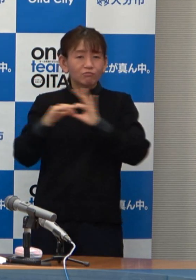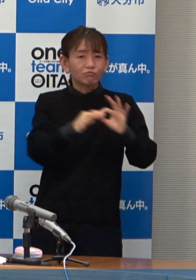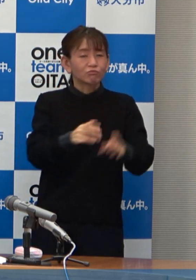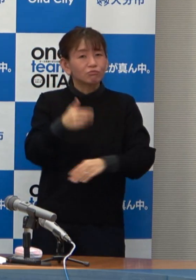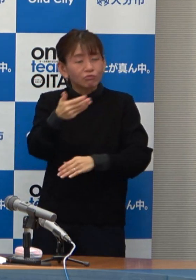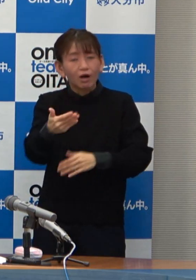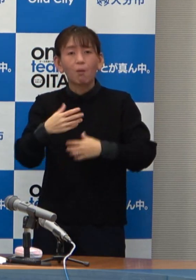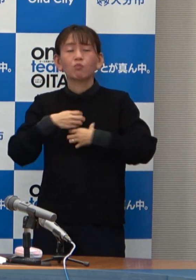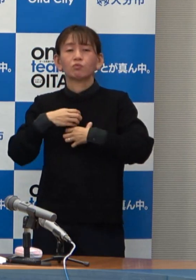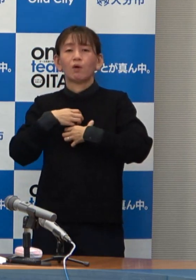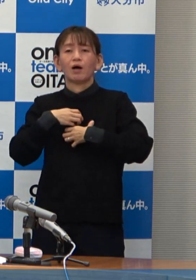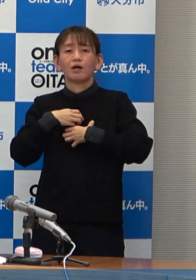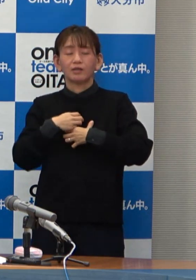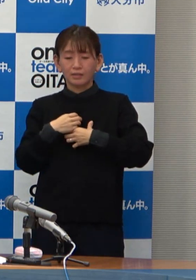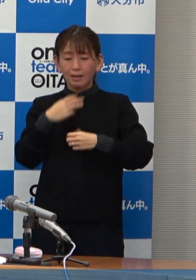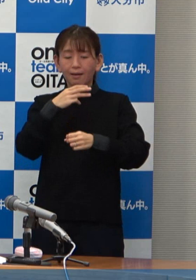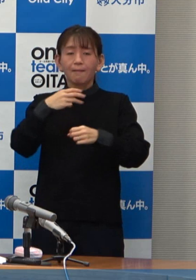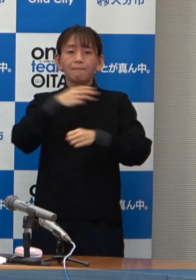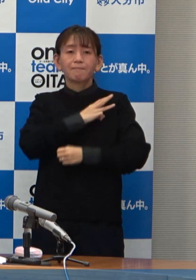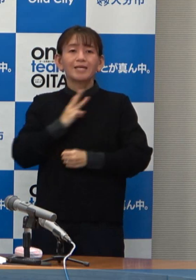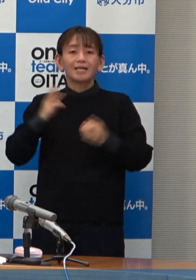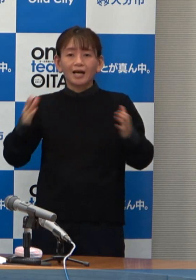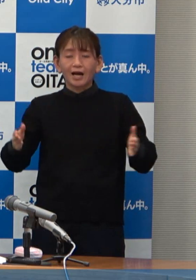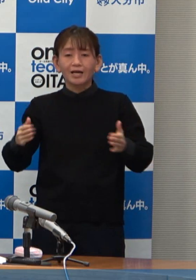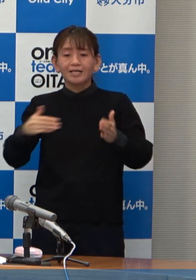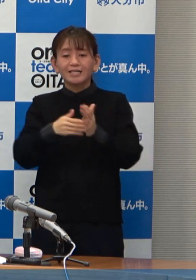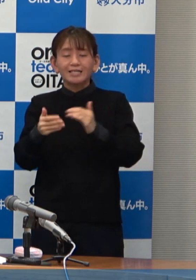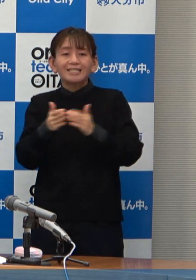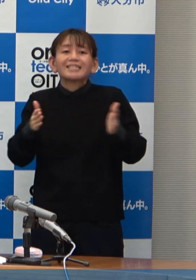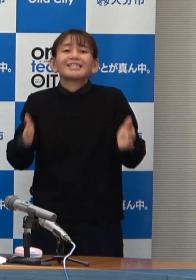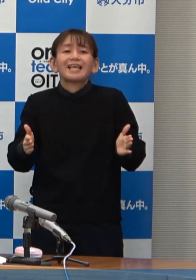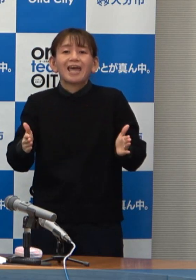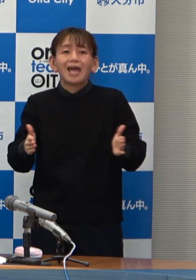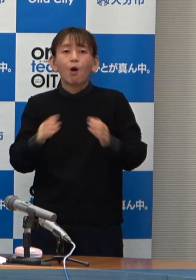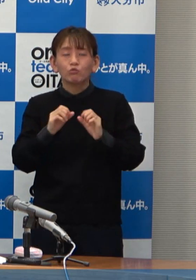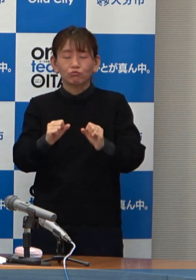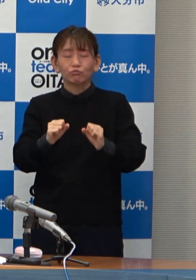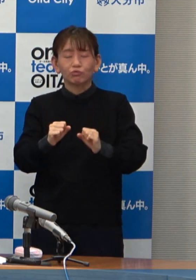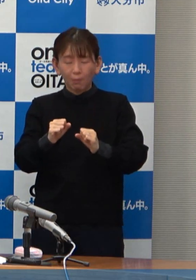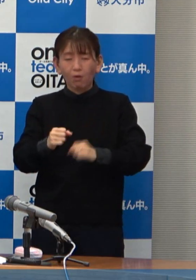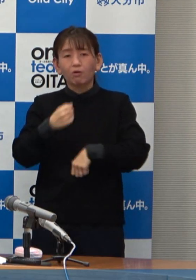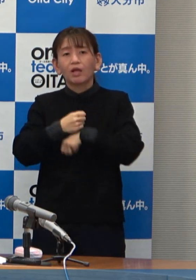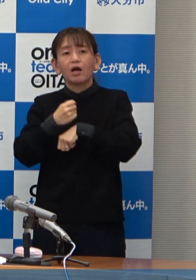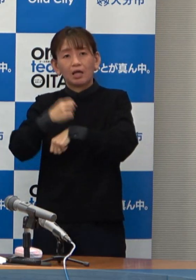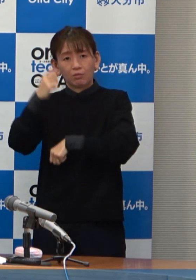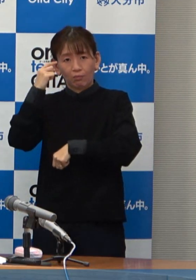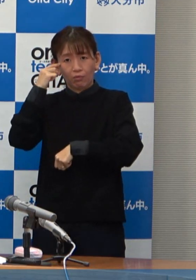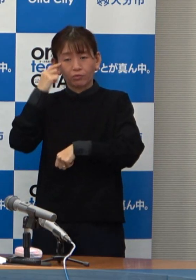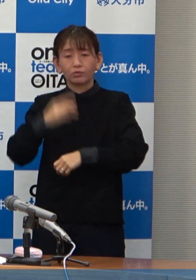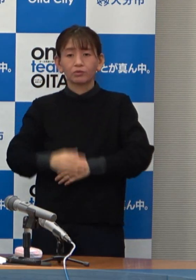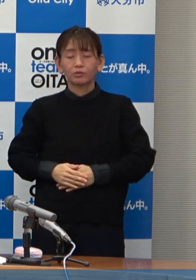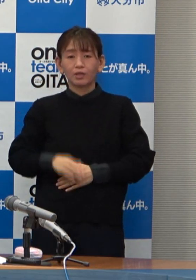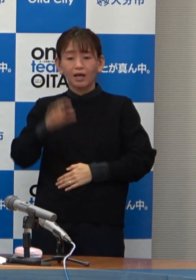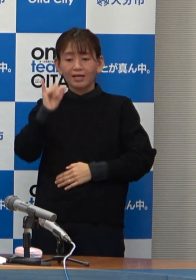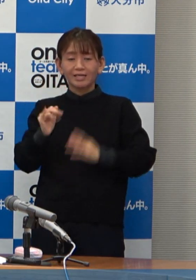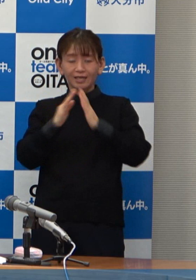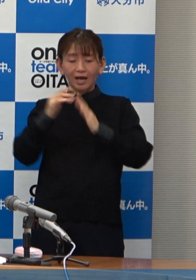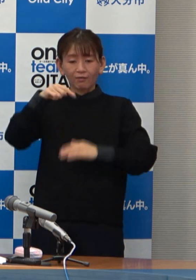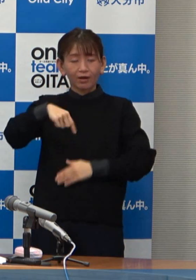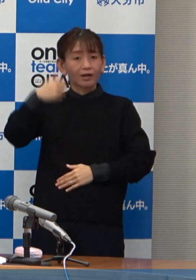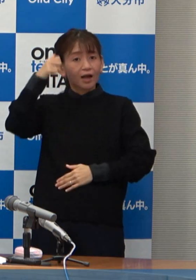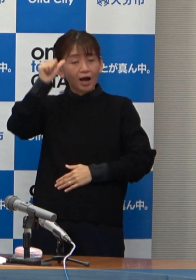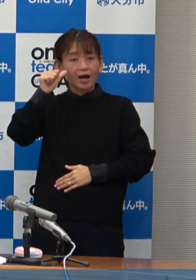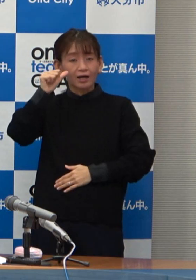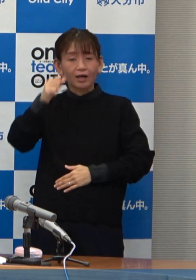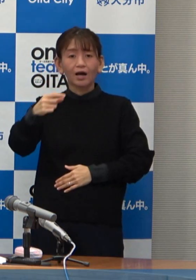規制面でも大変だと思いますということは1つ案が出たのはですね実行委員会で案が出